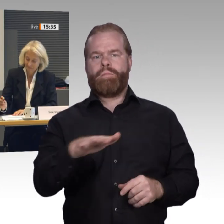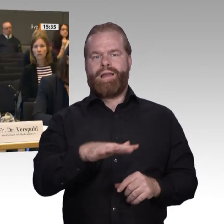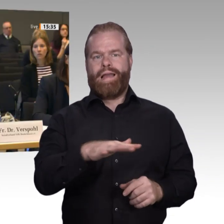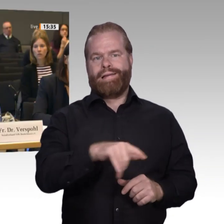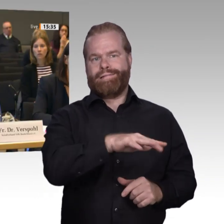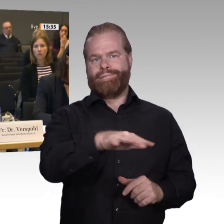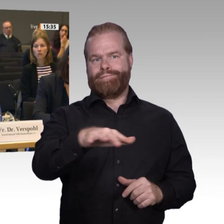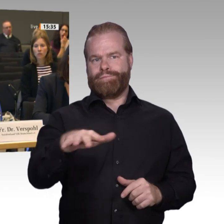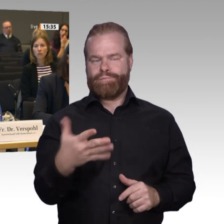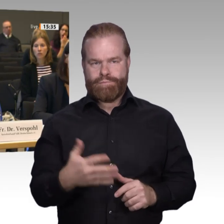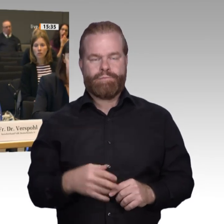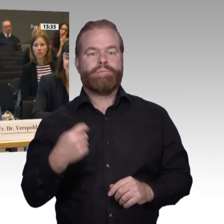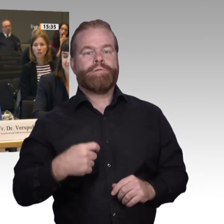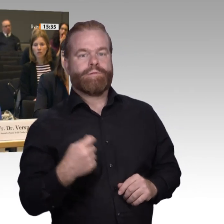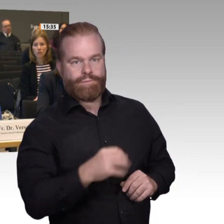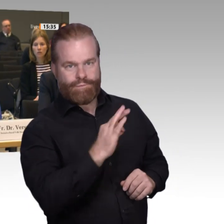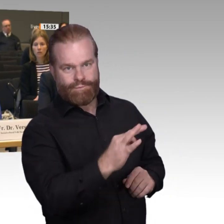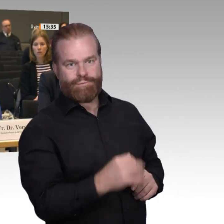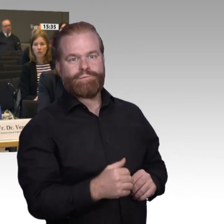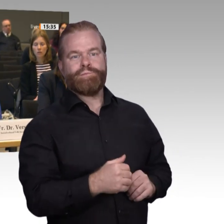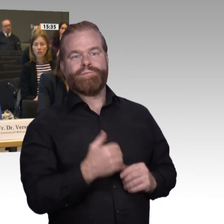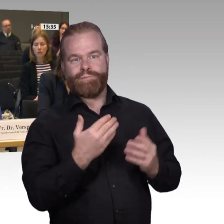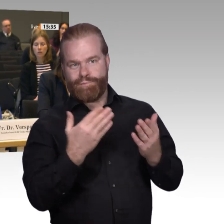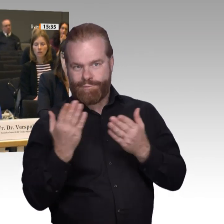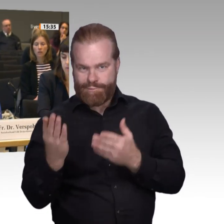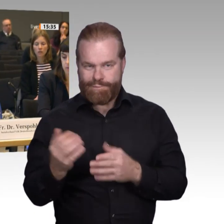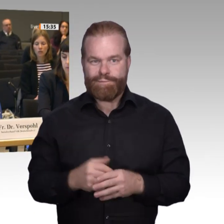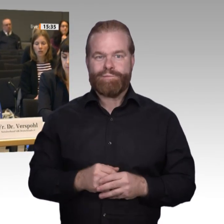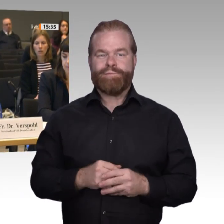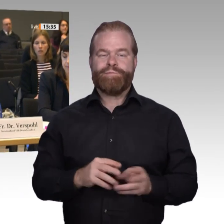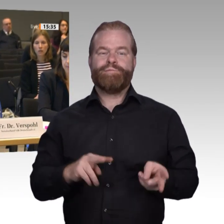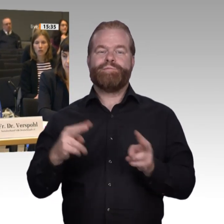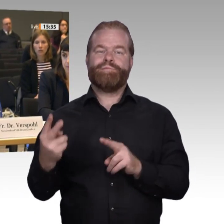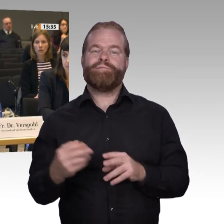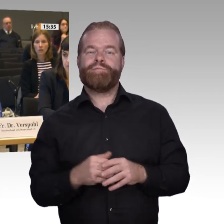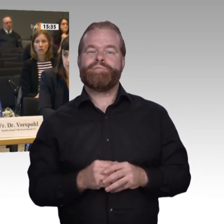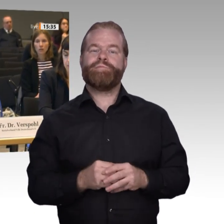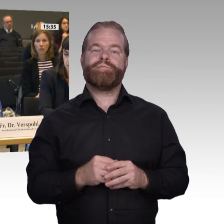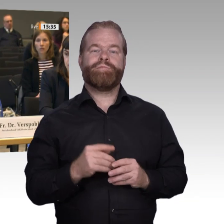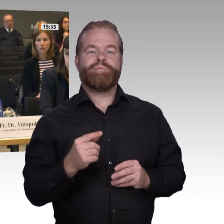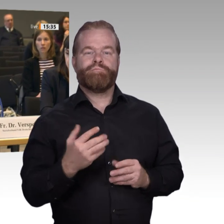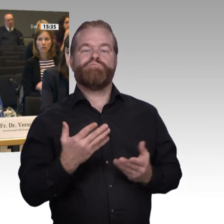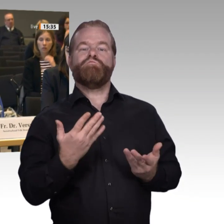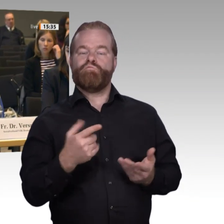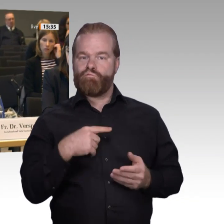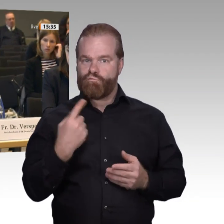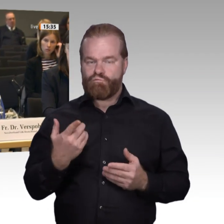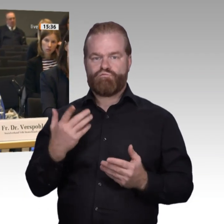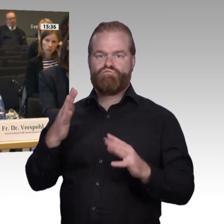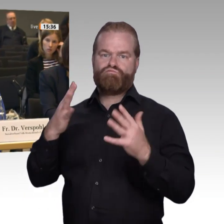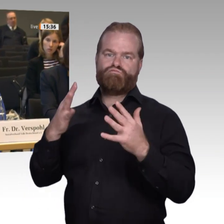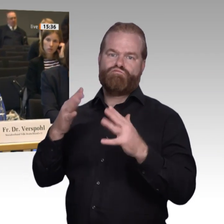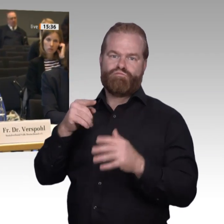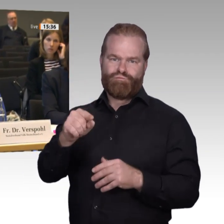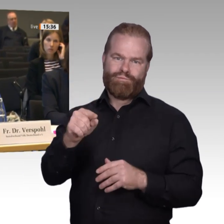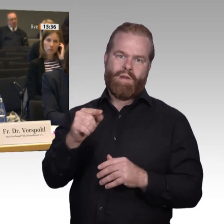Vielen Dank für die Frage. Wir begrüßen diese Regelung ungemein. Wir finden, das passt die Pflegeversicherung wieder an die heutige Zeit an.